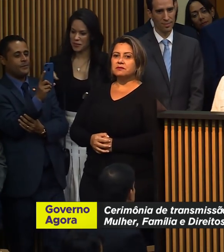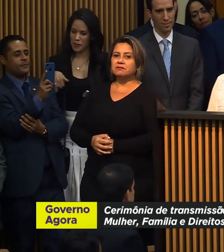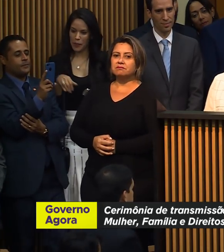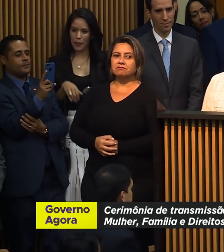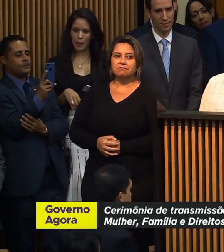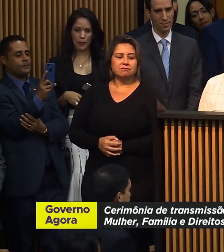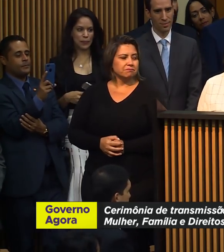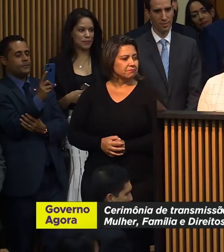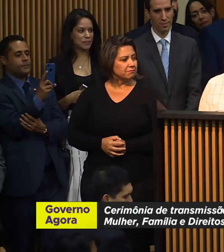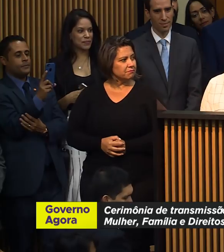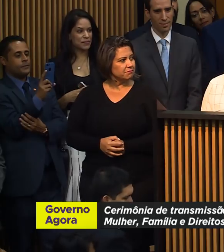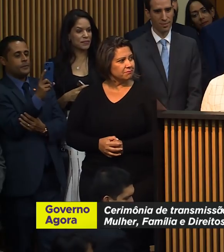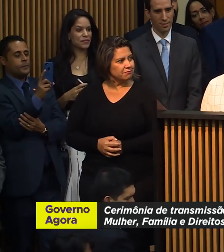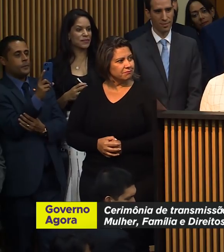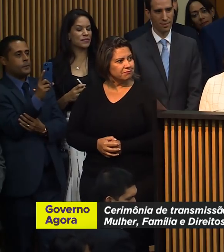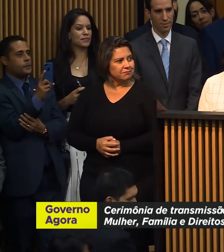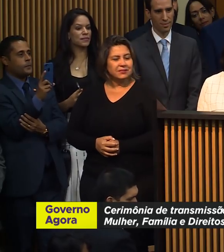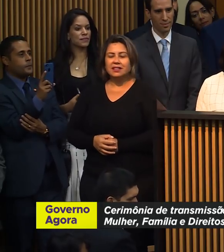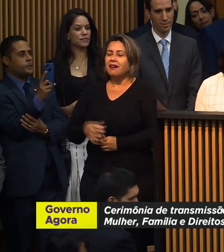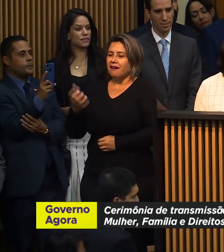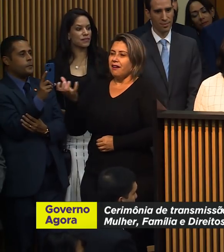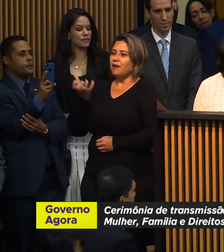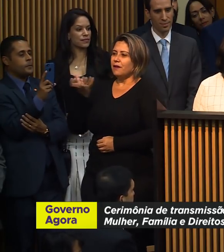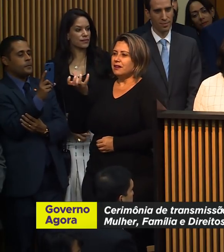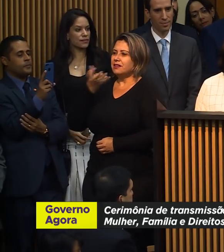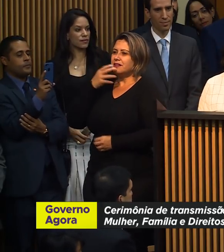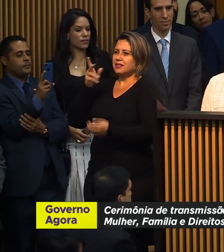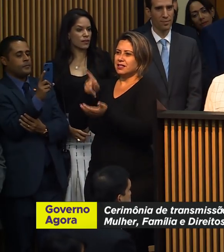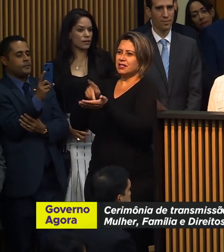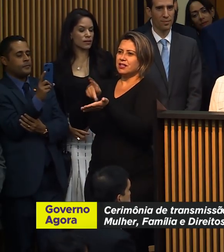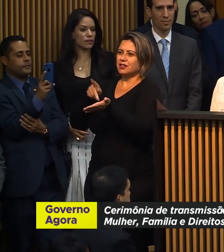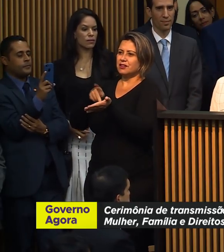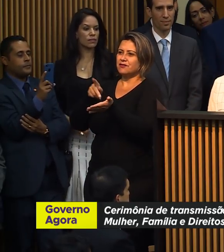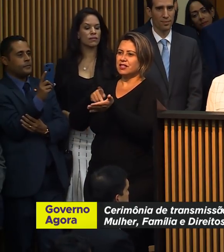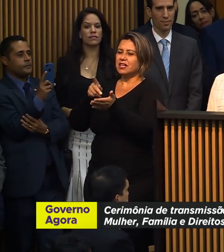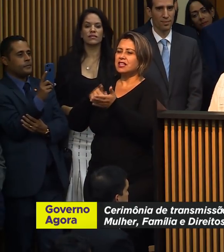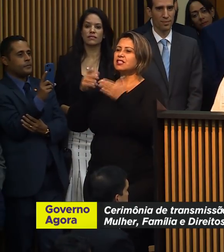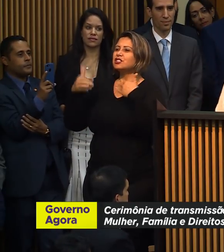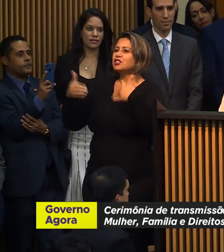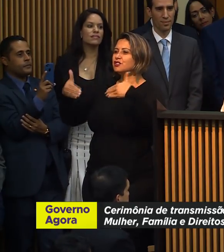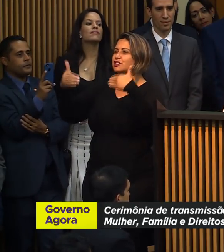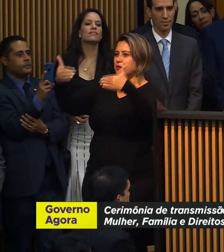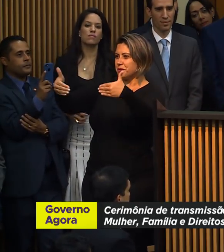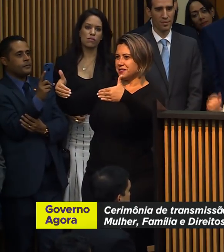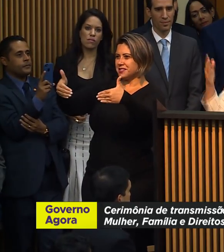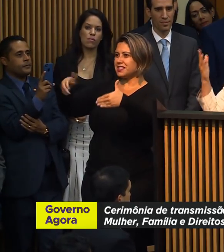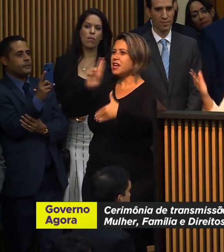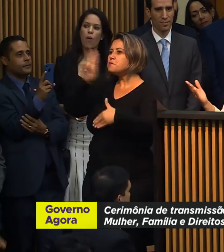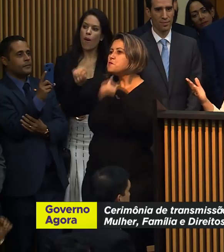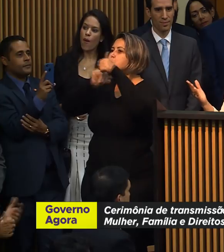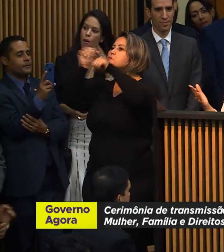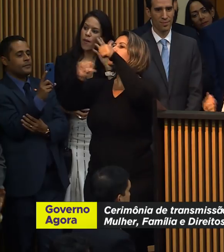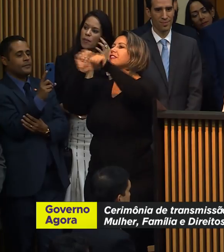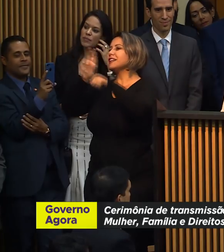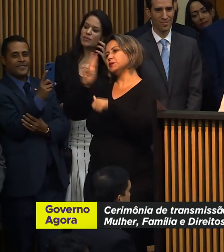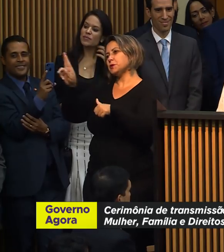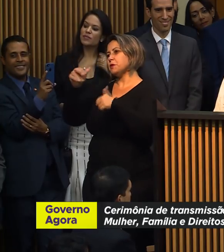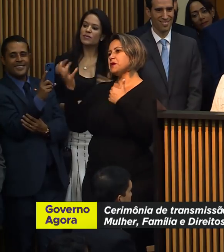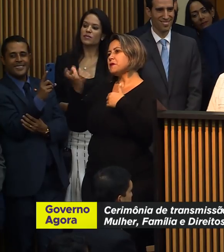Eu queria até que meu ministério, que este nosso ministério, fosse chamado Ministério da Vida e da Alegria, mas não